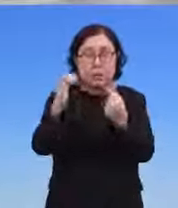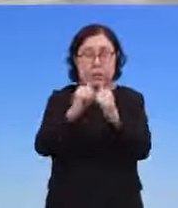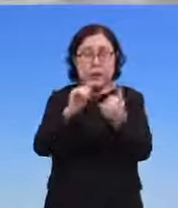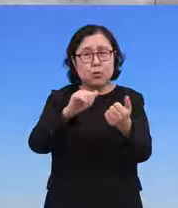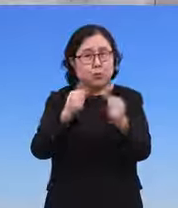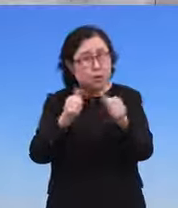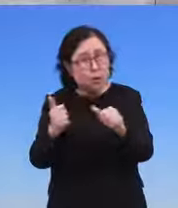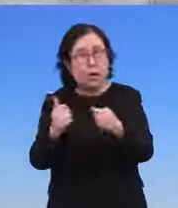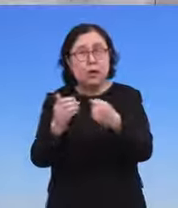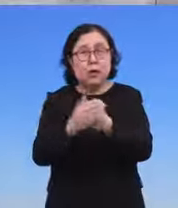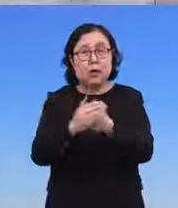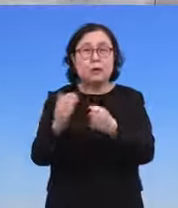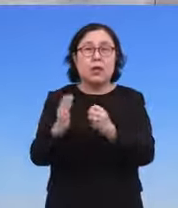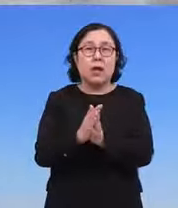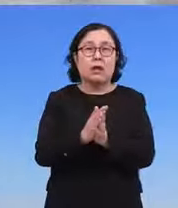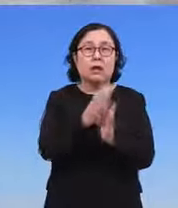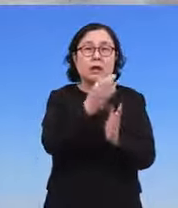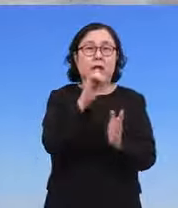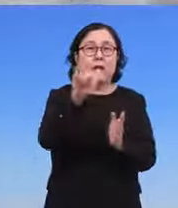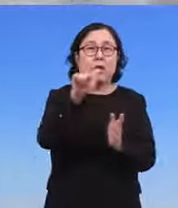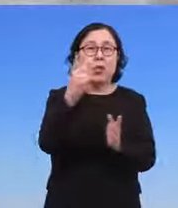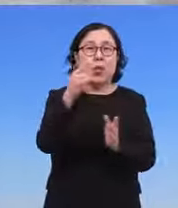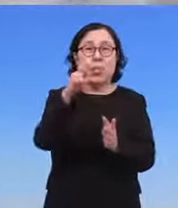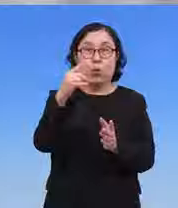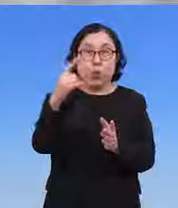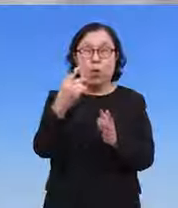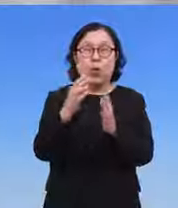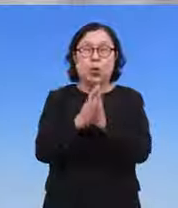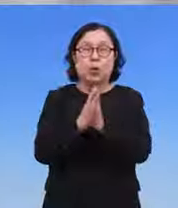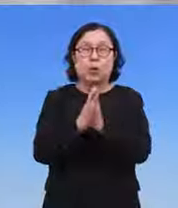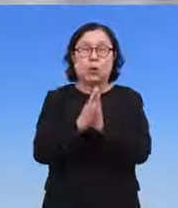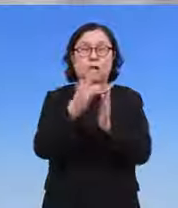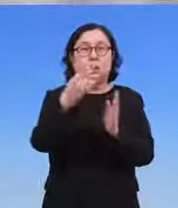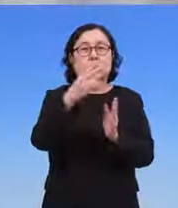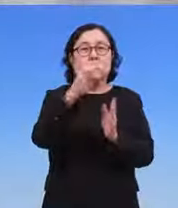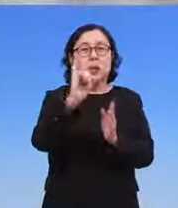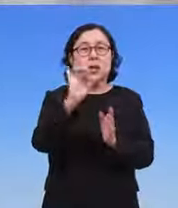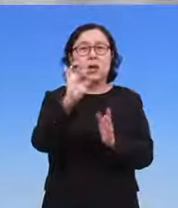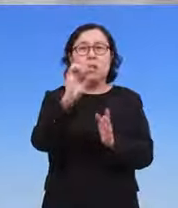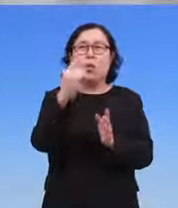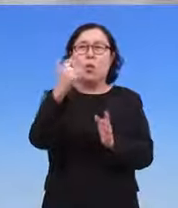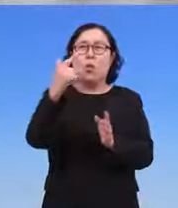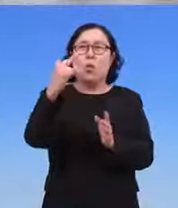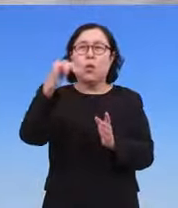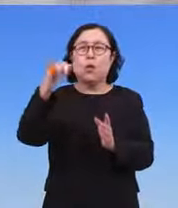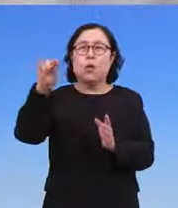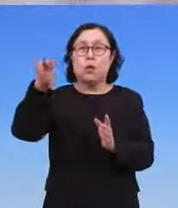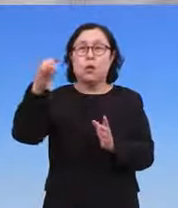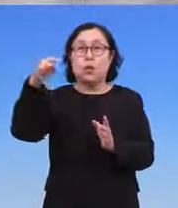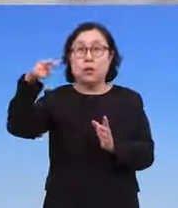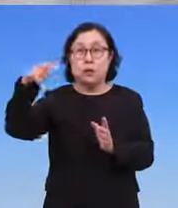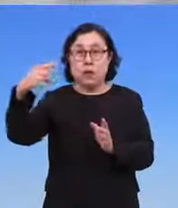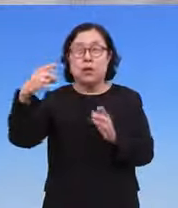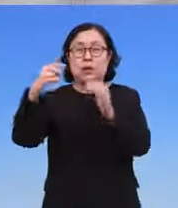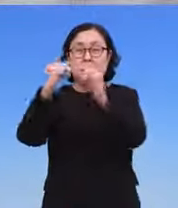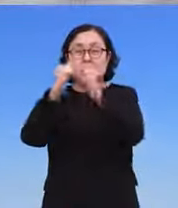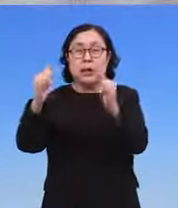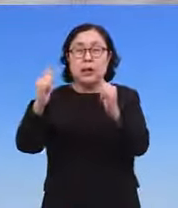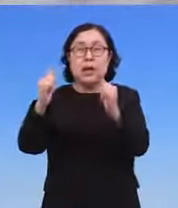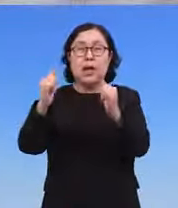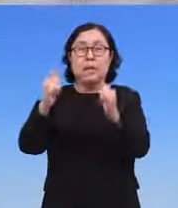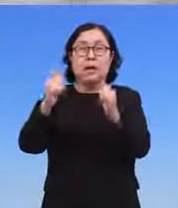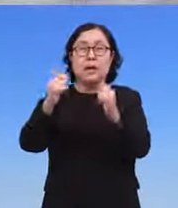여기저기서 죽어나가니까 그 이교도들이 보인 태도가 디오니시우스라는 분이 남긴 기록에서 이제